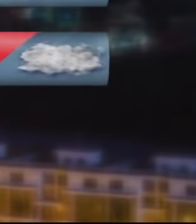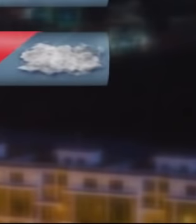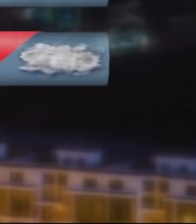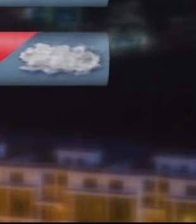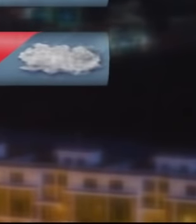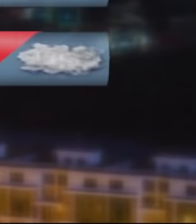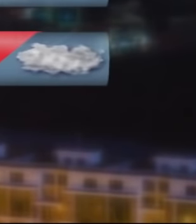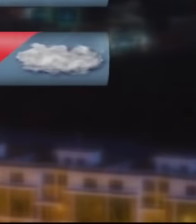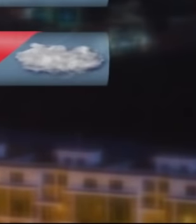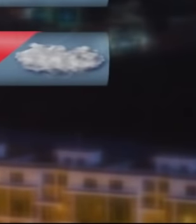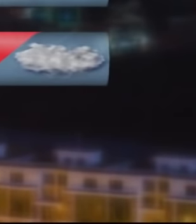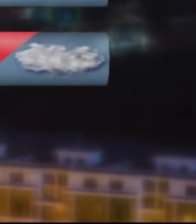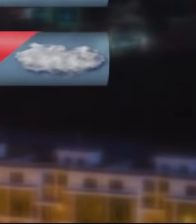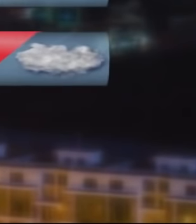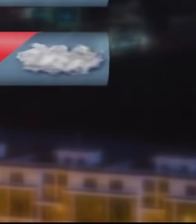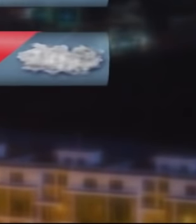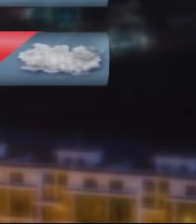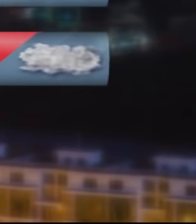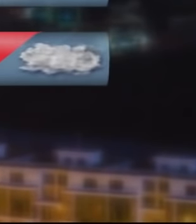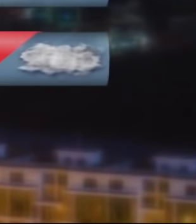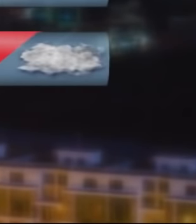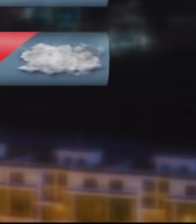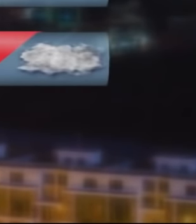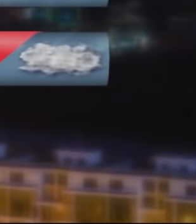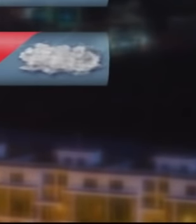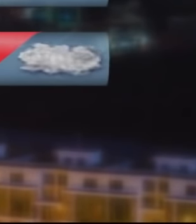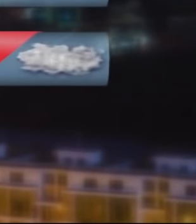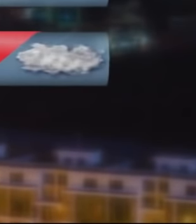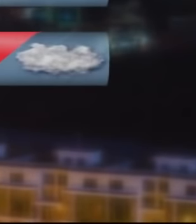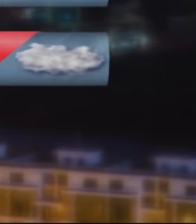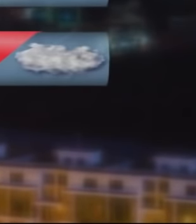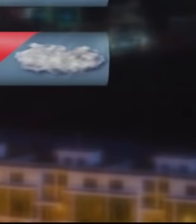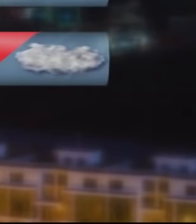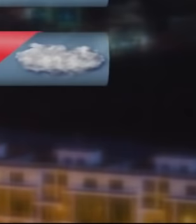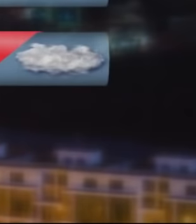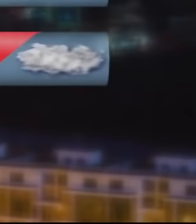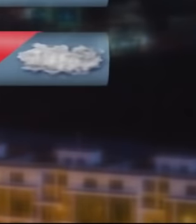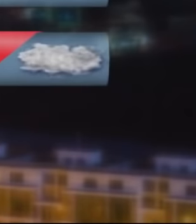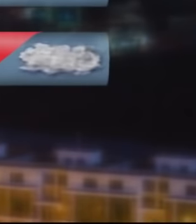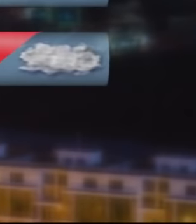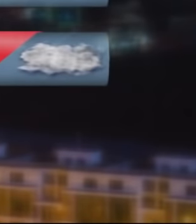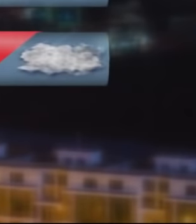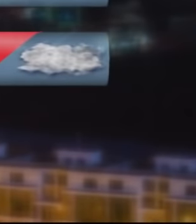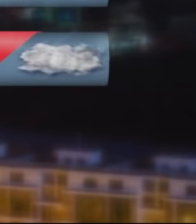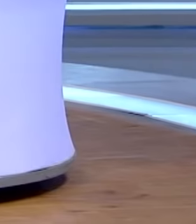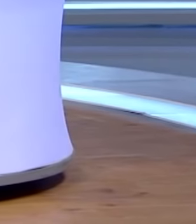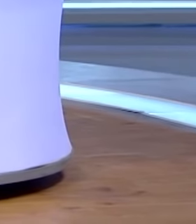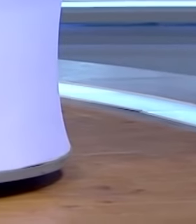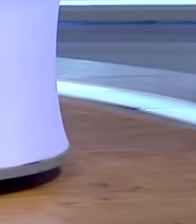10 өдөрт 16-аас 20 хэмээн дулаан байх нь. Үзэгч та бүхэн цаг агаар мэдээллийг танилцууллаа.